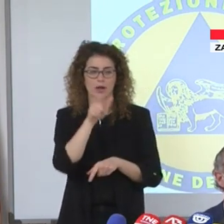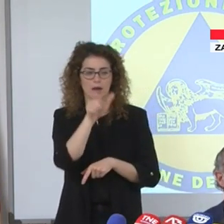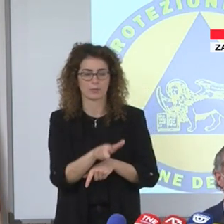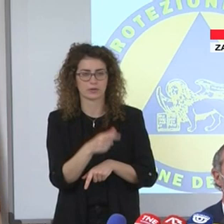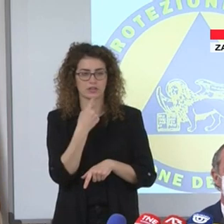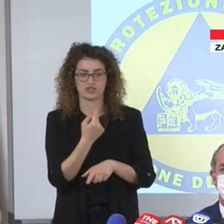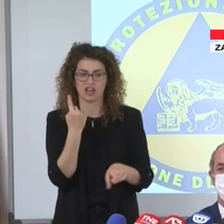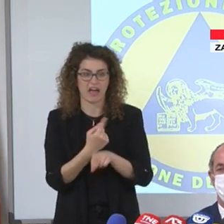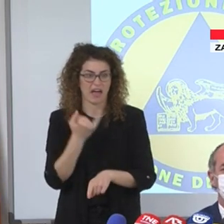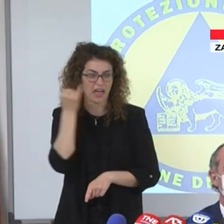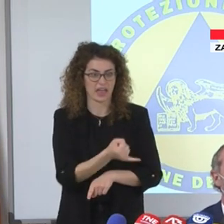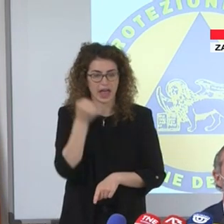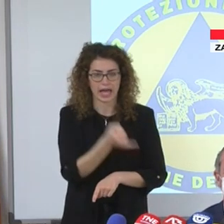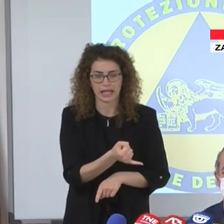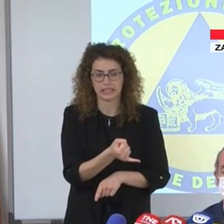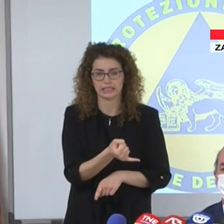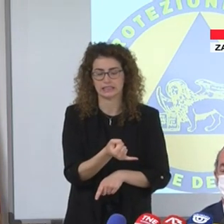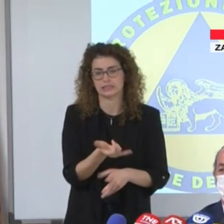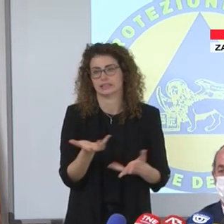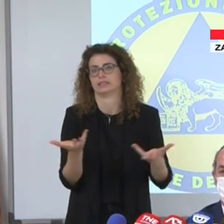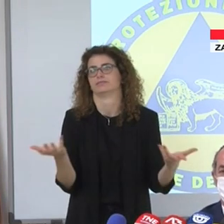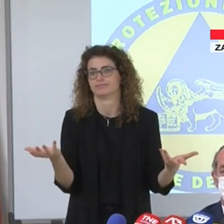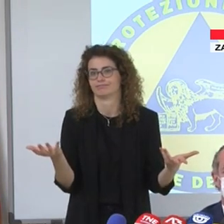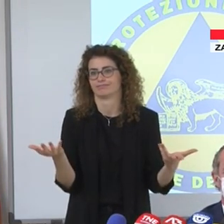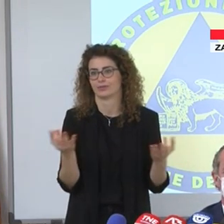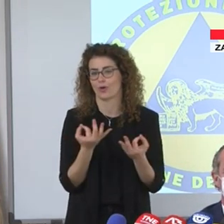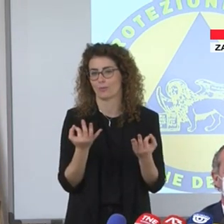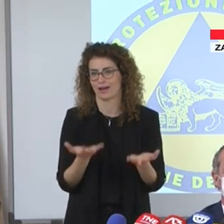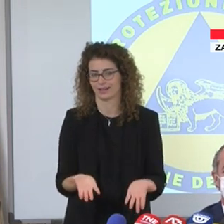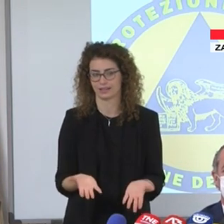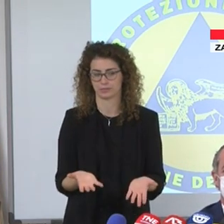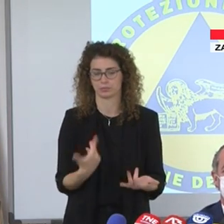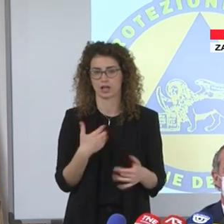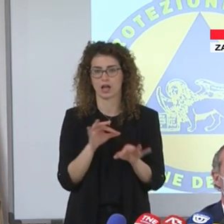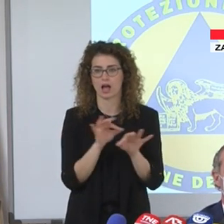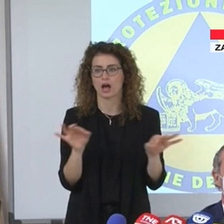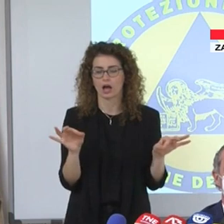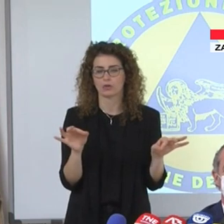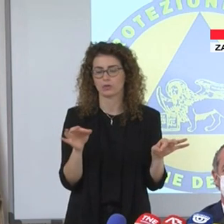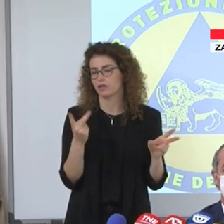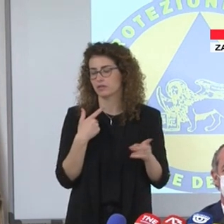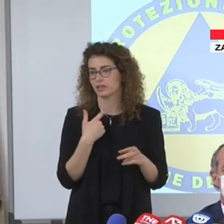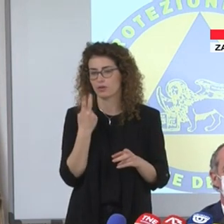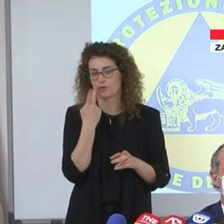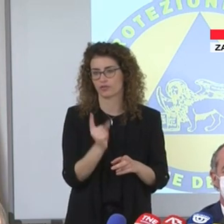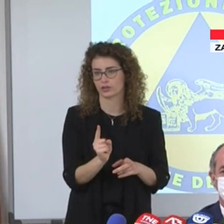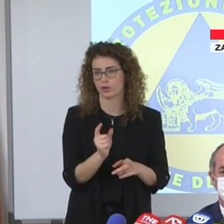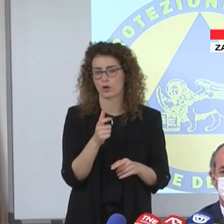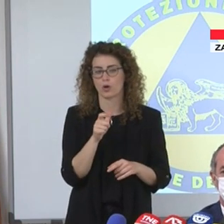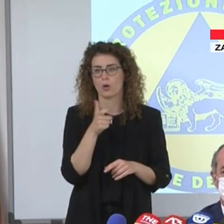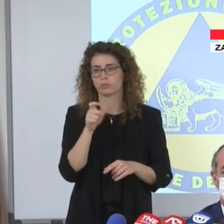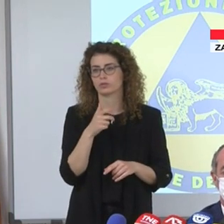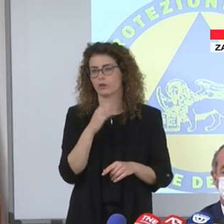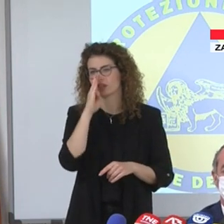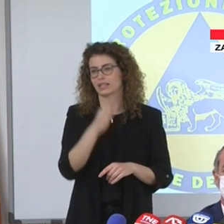e altre robe, cioè vanno d'ufficio, addirittura alcune, vi dico anche la verità, io non le vedo neanche perché ci interviene direttamente